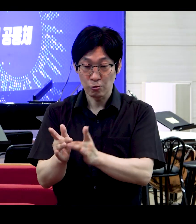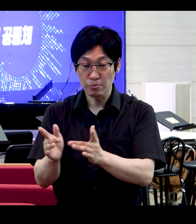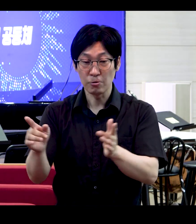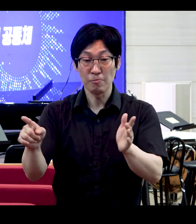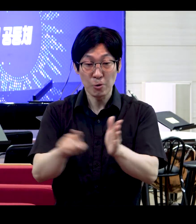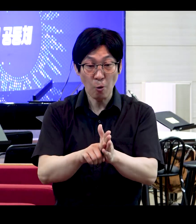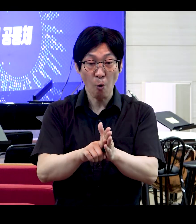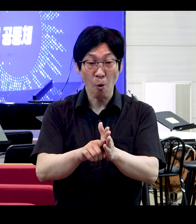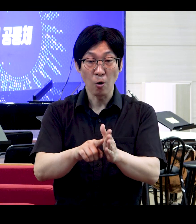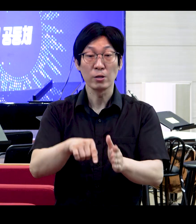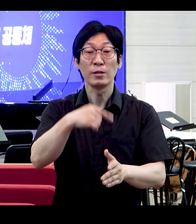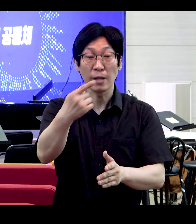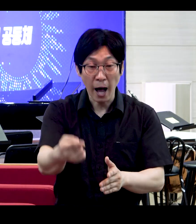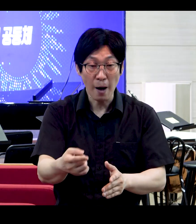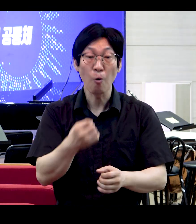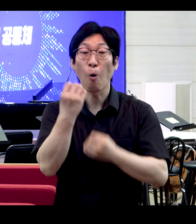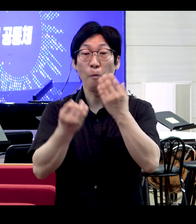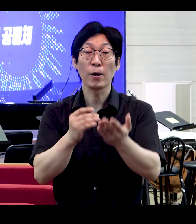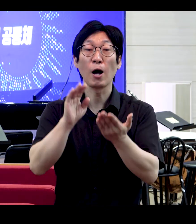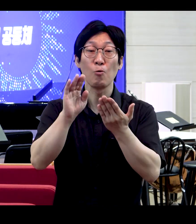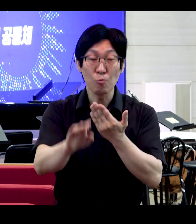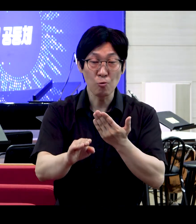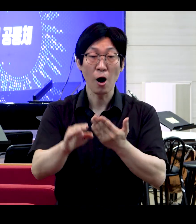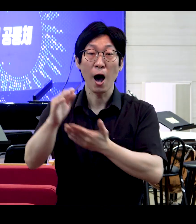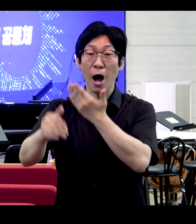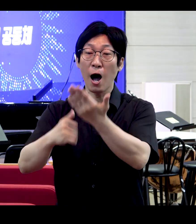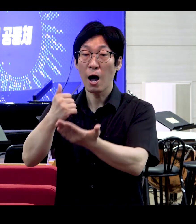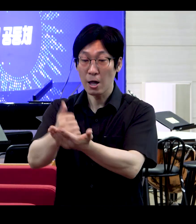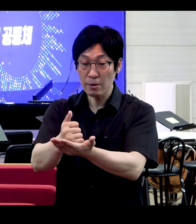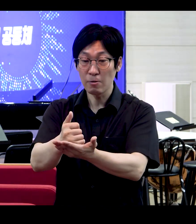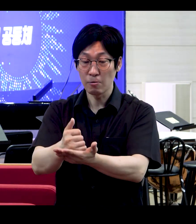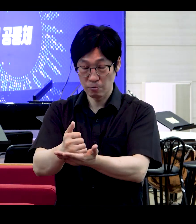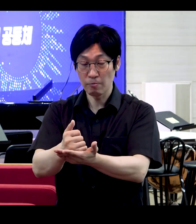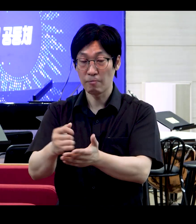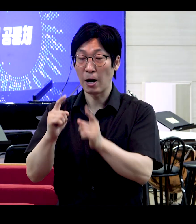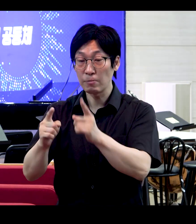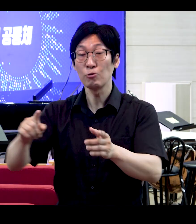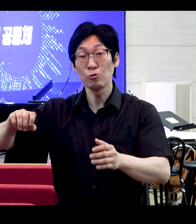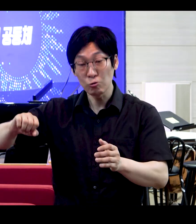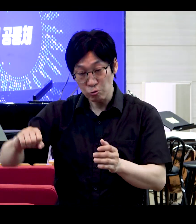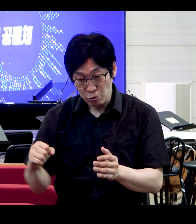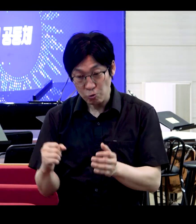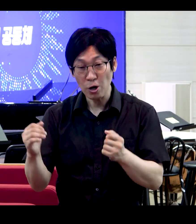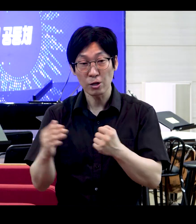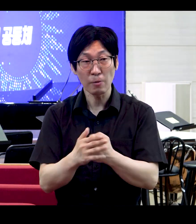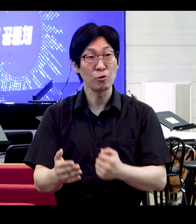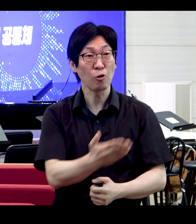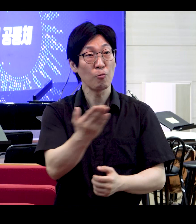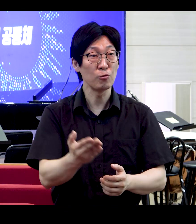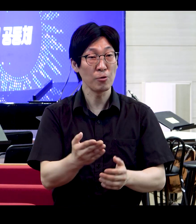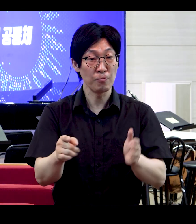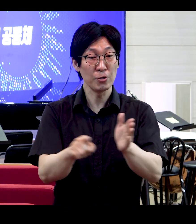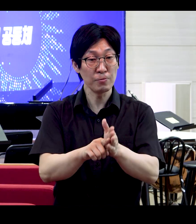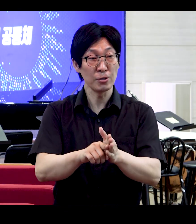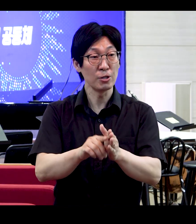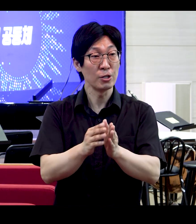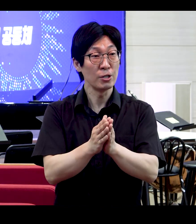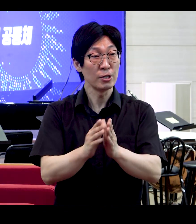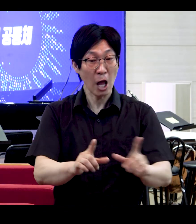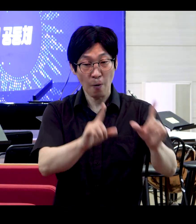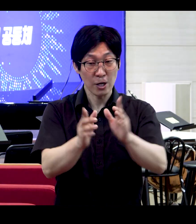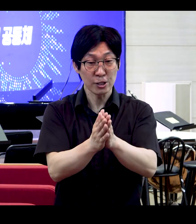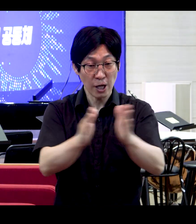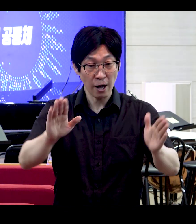예수를 믿고 고백하면 구원을 얻는다는 하나님 말씀을 믿고 순종함으로써 다 그리스도인이 된 거예요. 그게